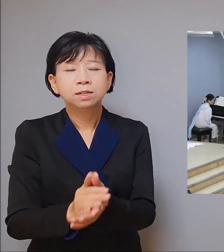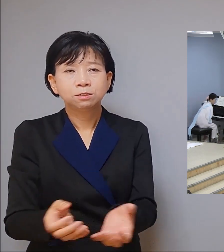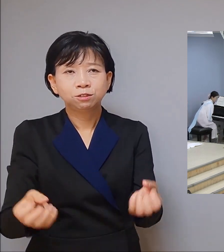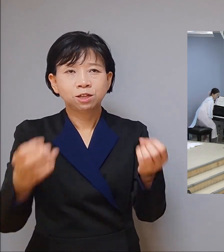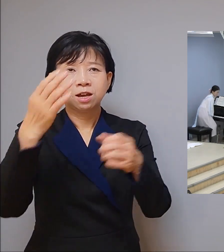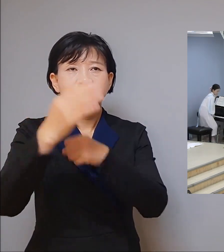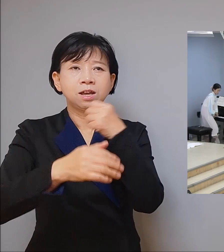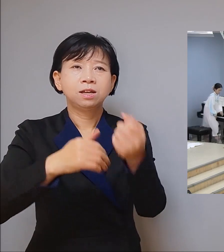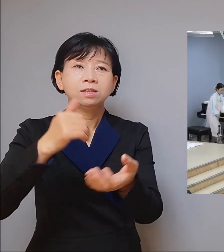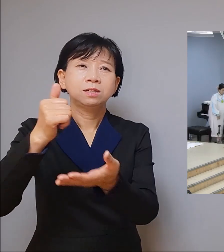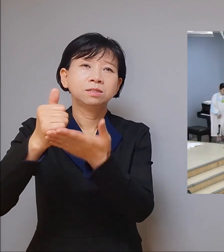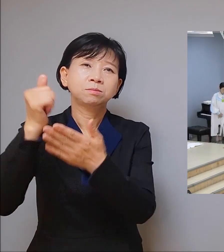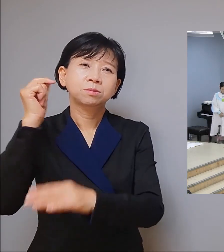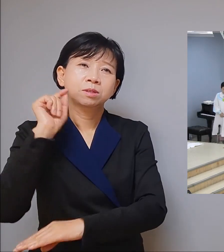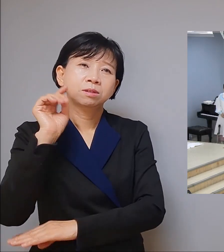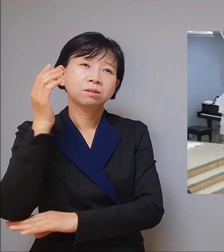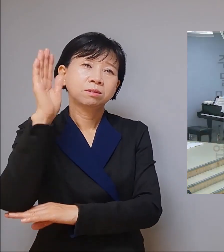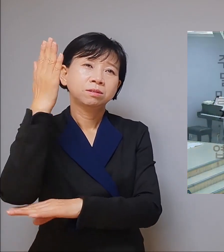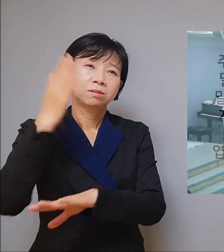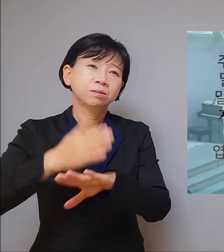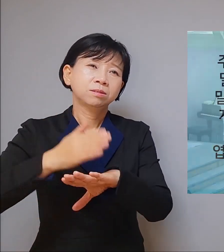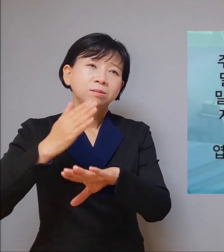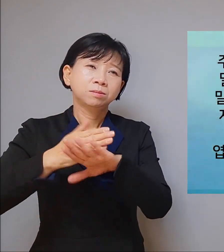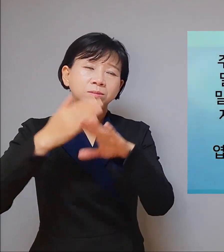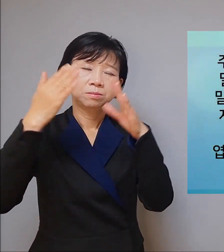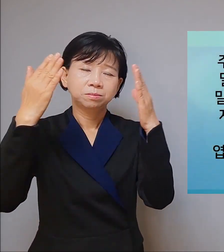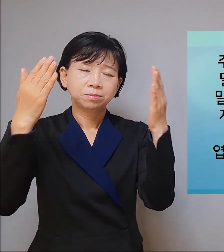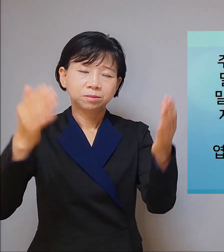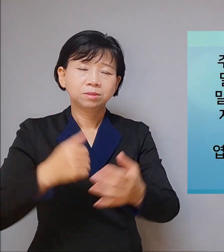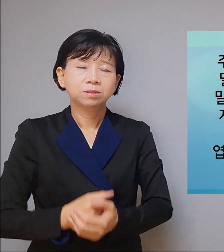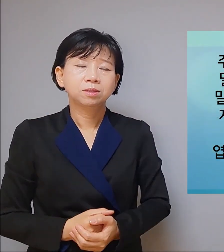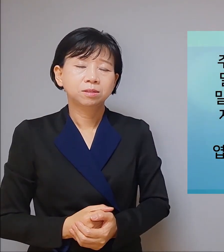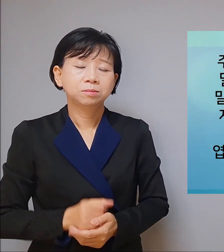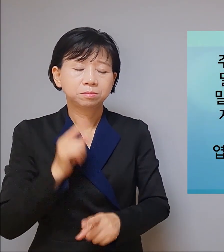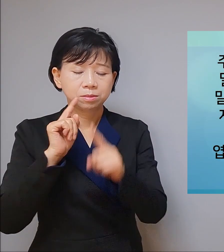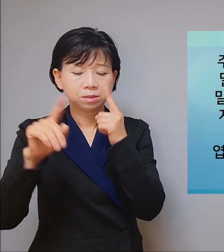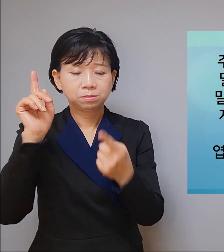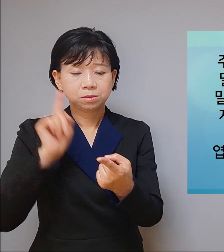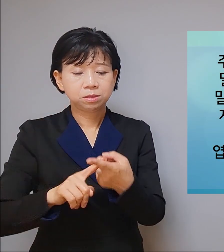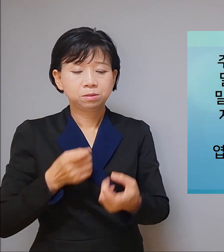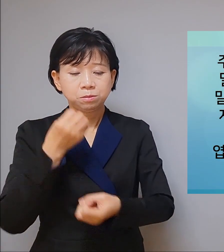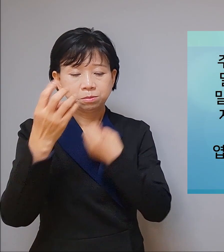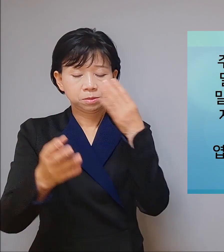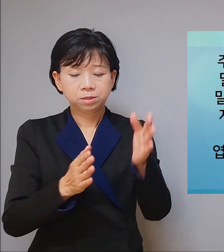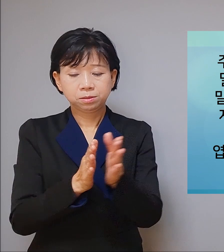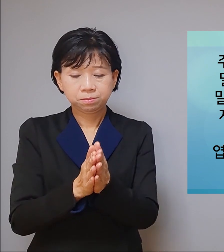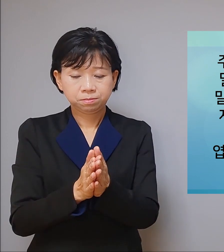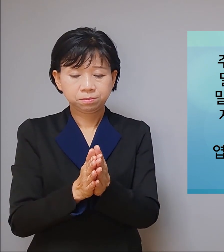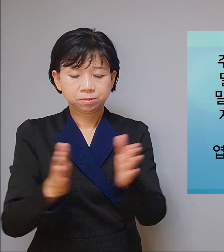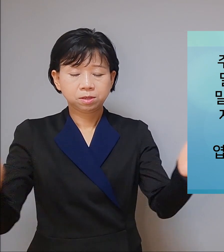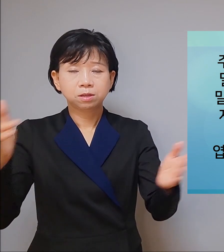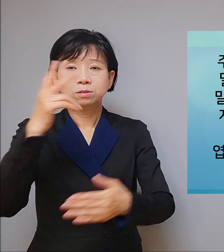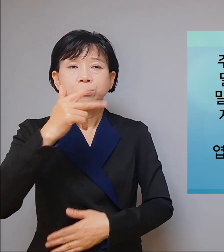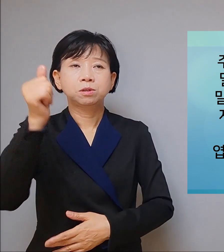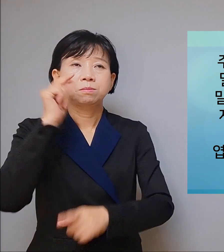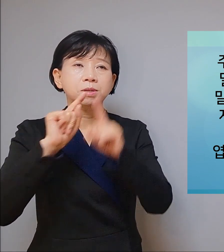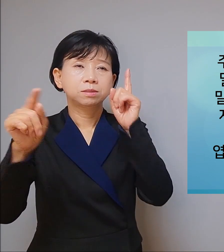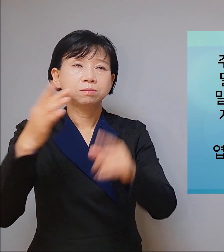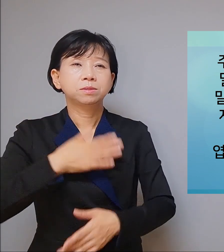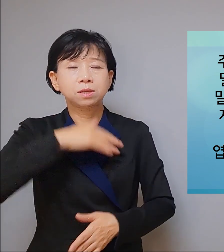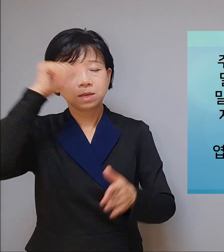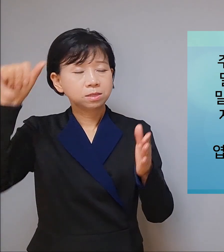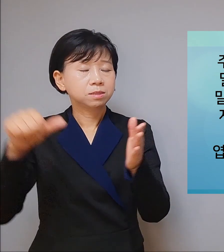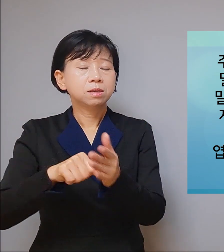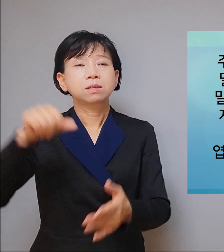할렐루야. 하나님께 영광입니다. 하나님 감사합니다. 우리 말씀에 대한 우리의 고백 같이 하겠습니다. 주의 말씀은